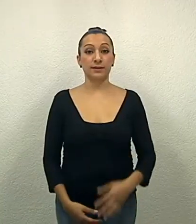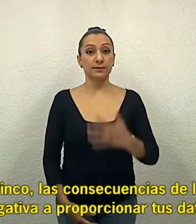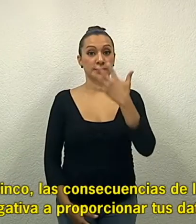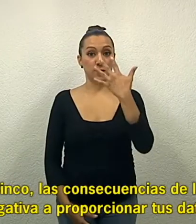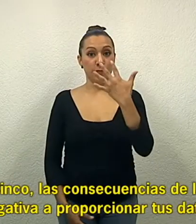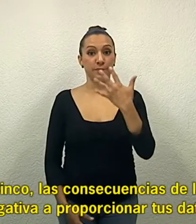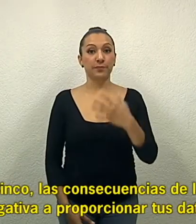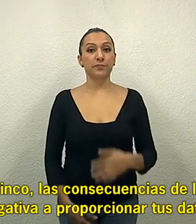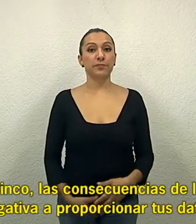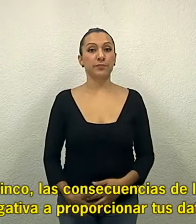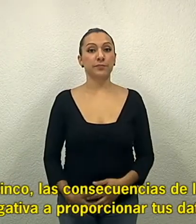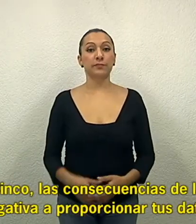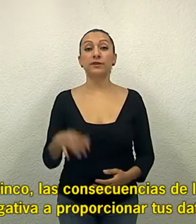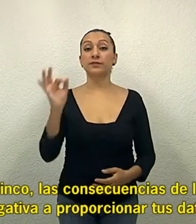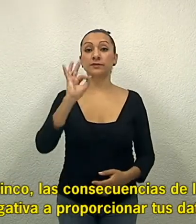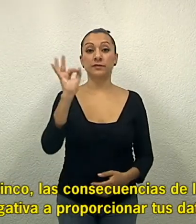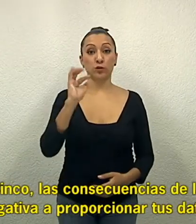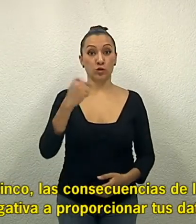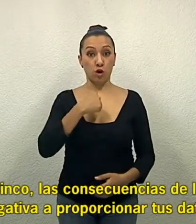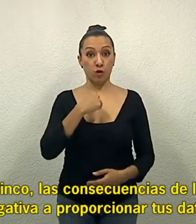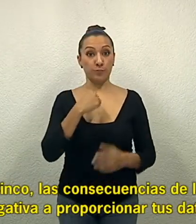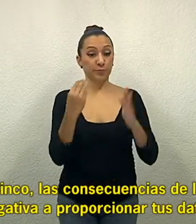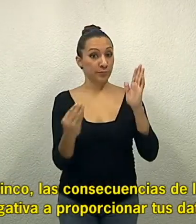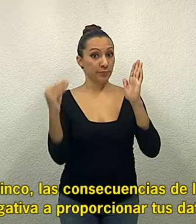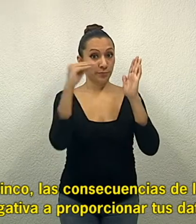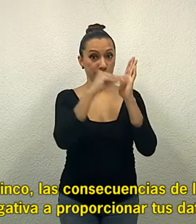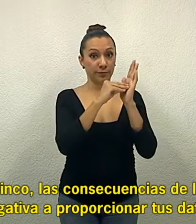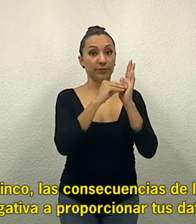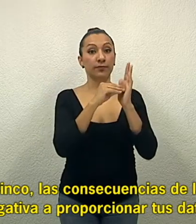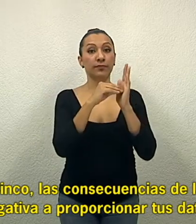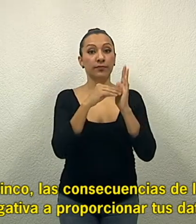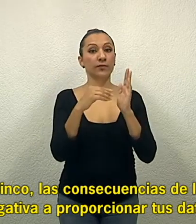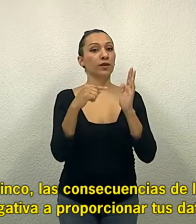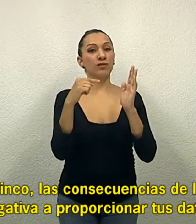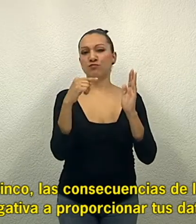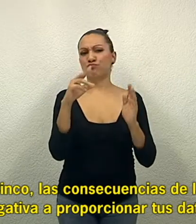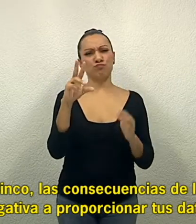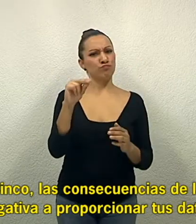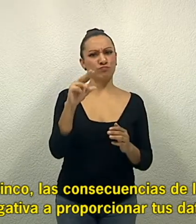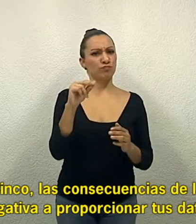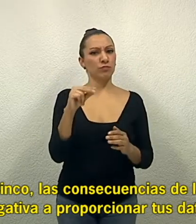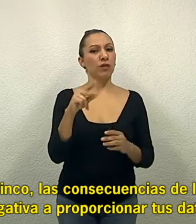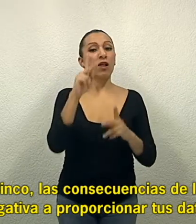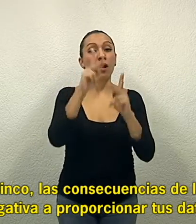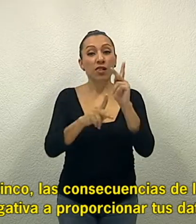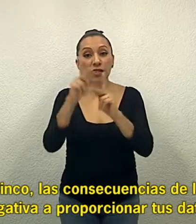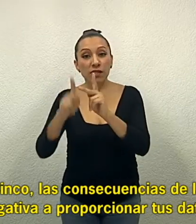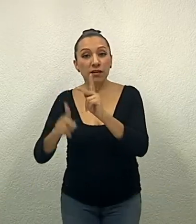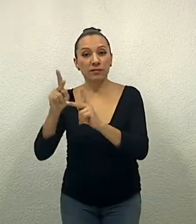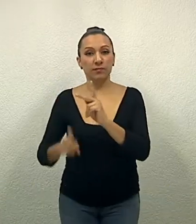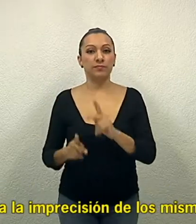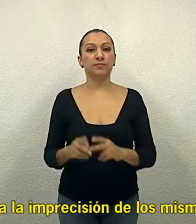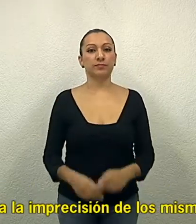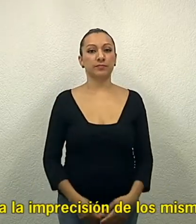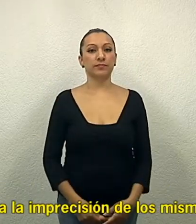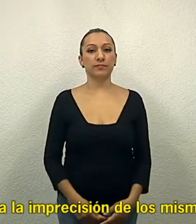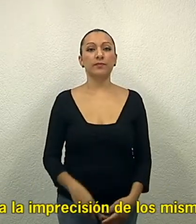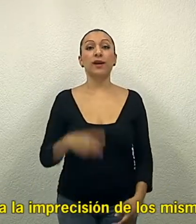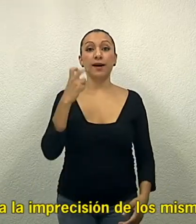5 las consecuencias de la negativa a proporcionar tus datos o a la imprecisión